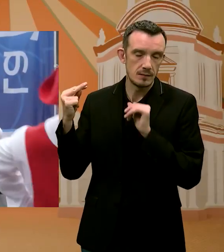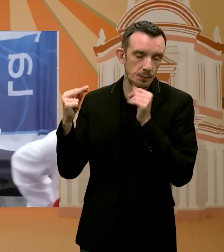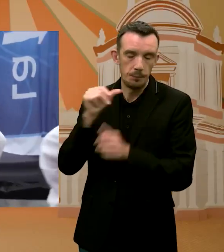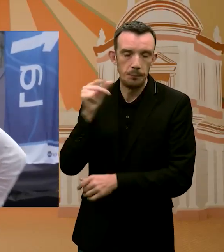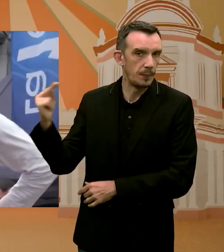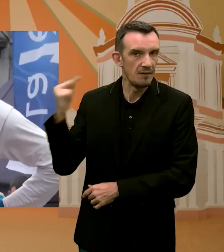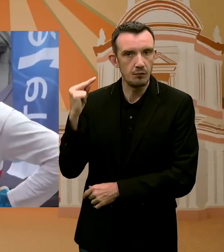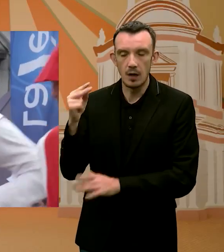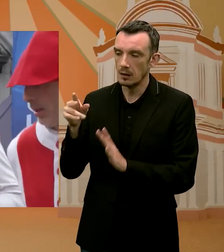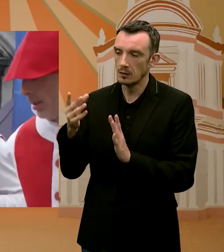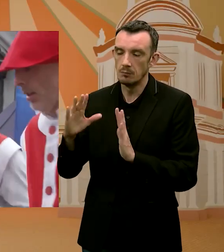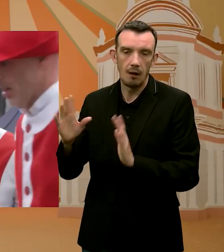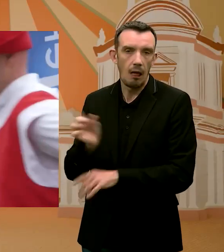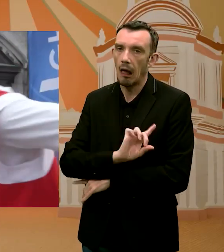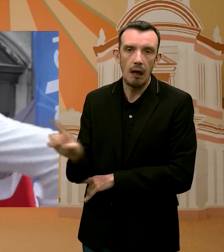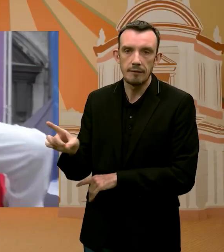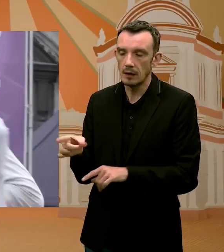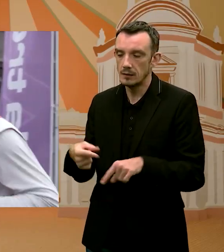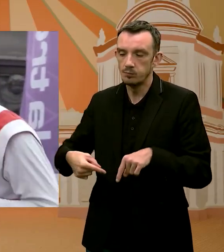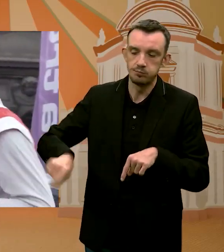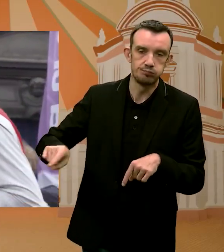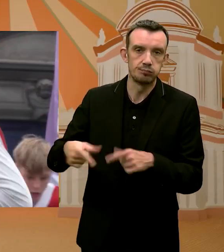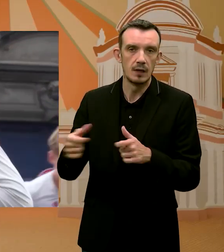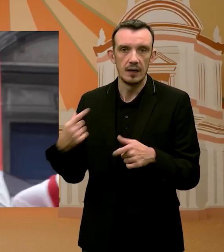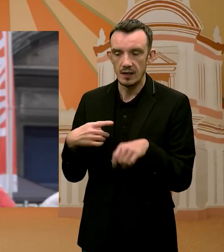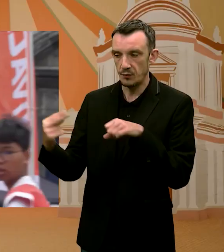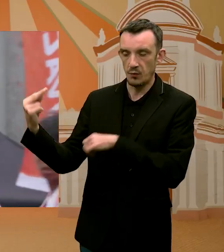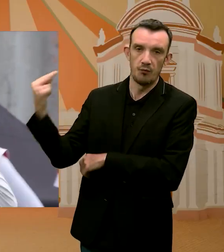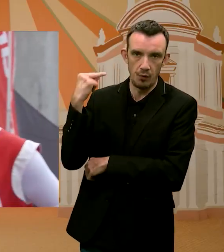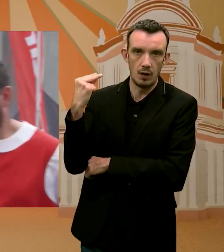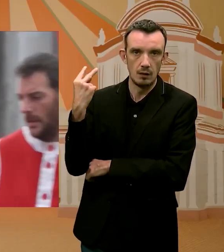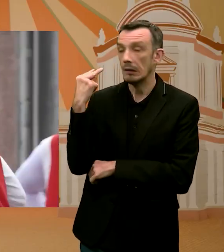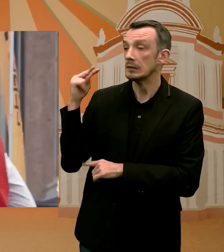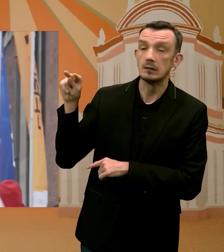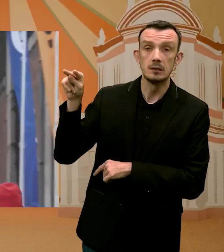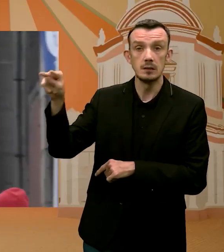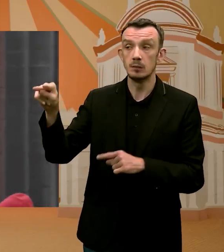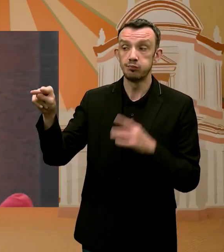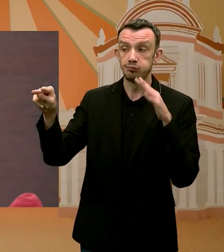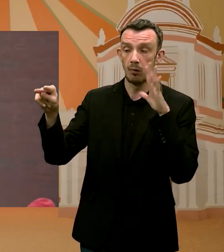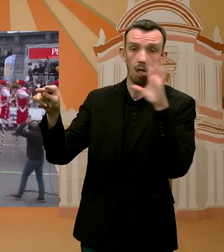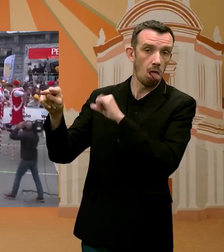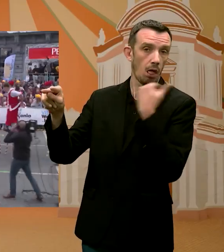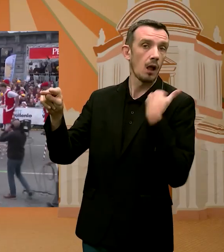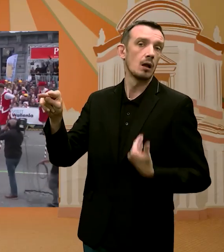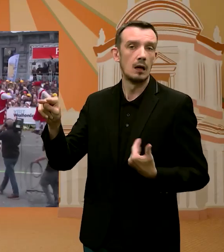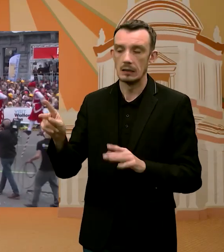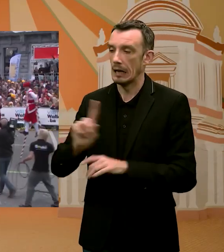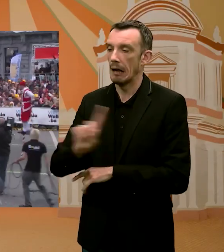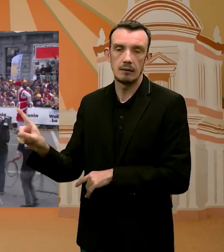d'avoir quelqu'un... Le fair play, voilà. c'est la logique, hein, c'est le bon sens Le fair play. qui domine. Hein. Après, clairement, et je suis la première à le dire parce que clairement hier, il y a